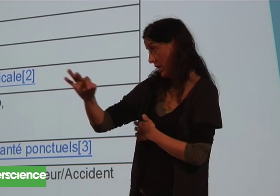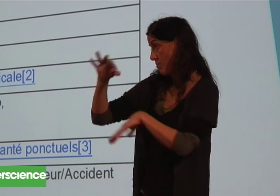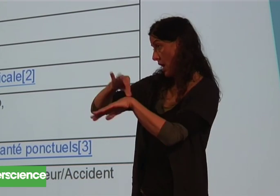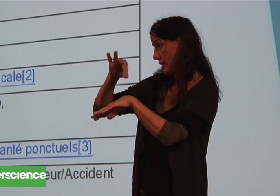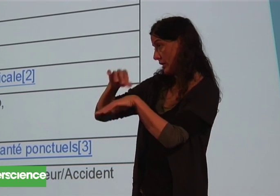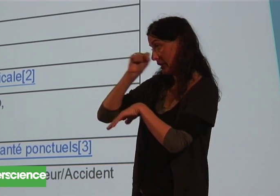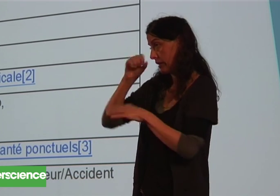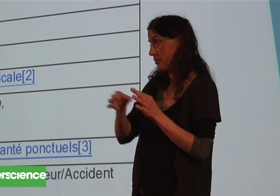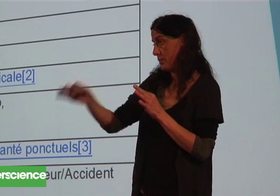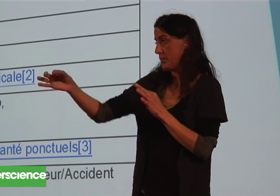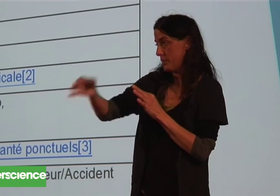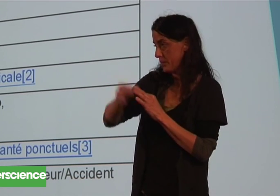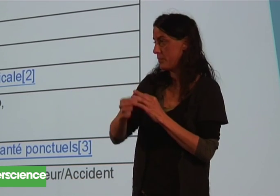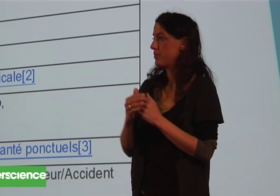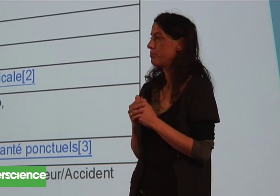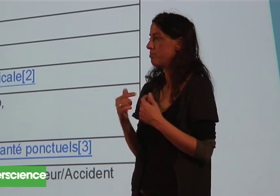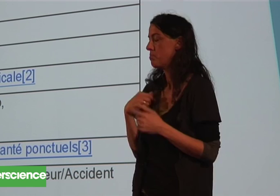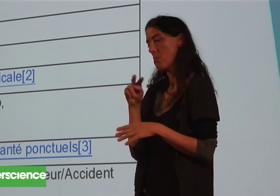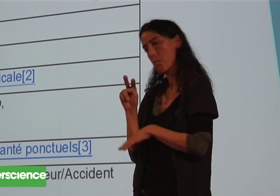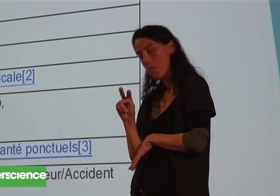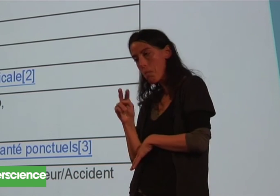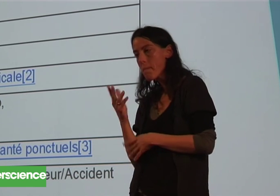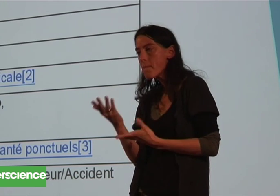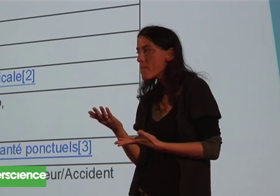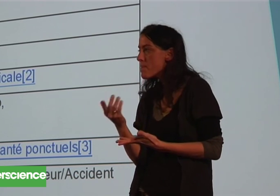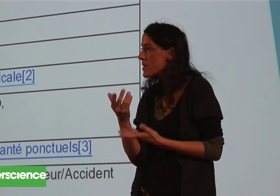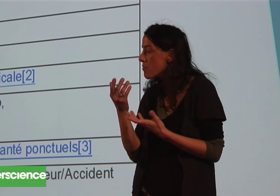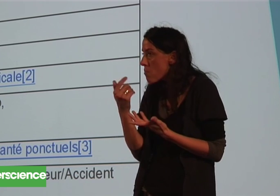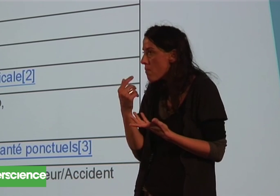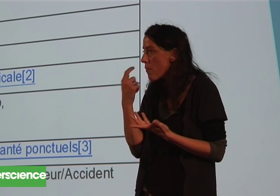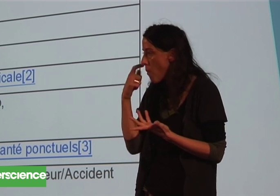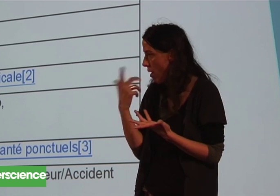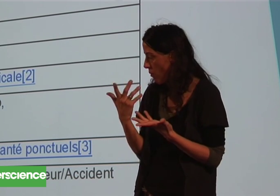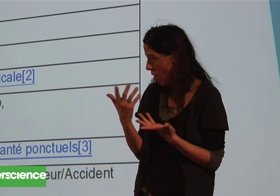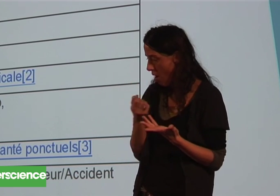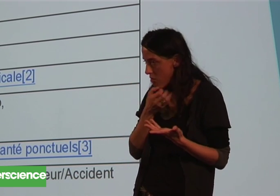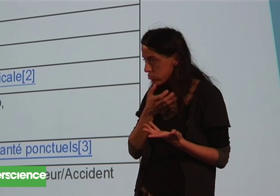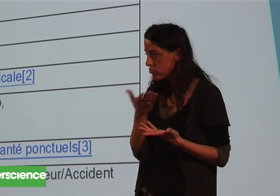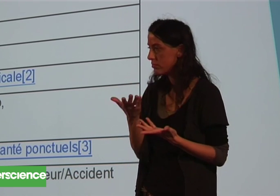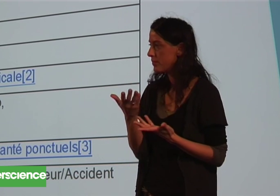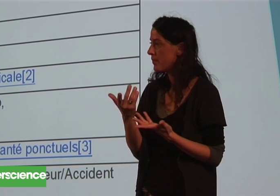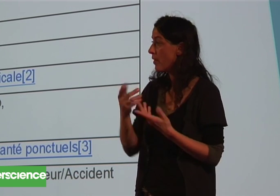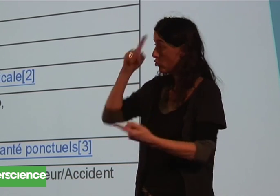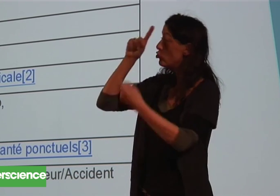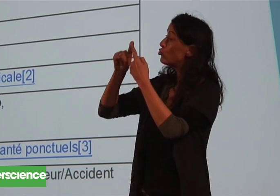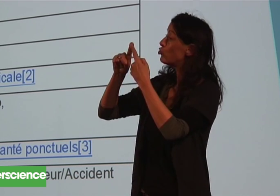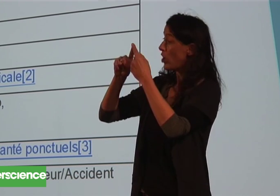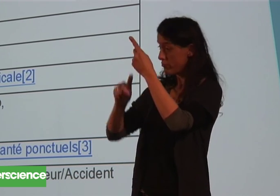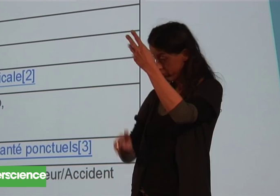Plus globalement, en fait, ce qui frappe, c'est que les demandes portent sur toute une variété de sujets de santé et qu'un certain